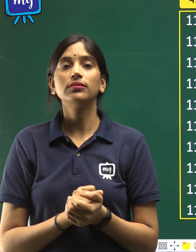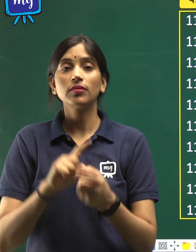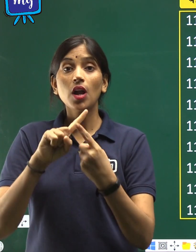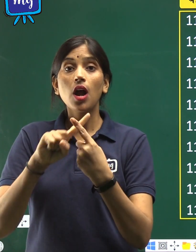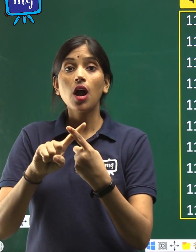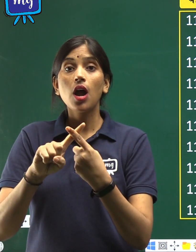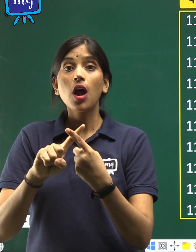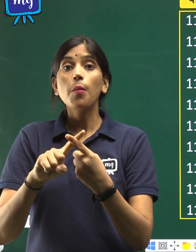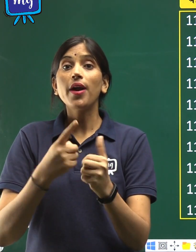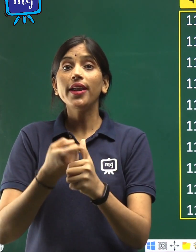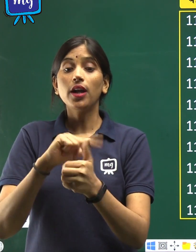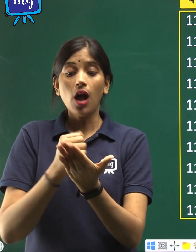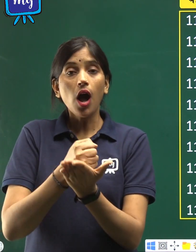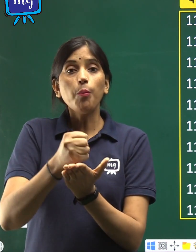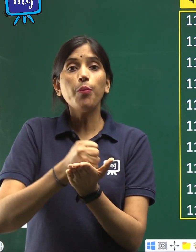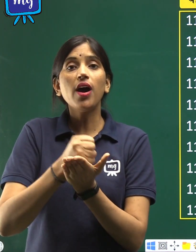पहाड़े का अभ्यास।